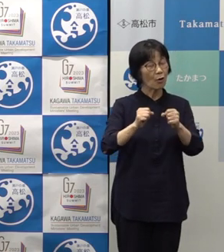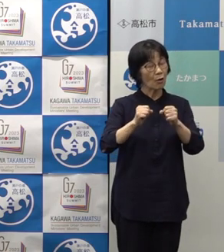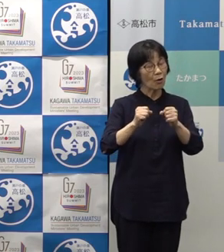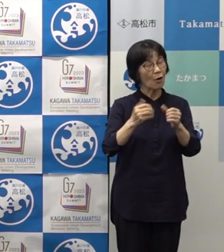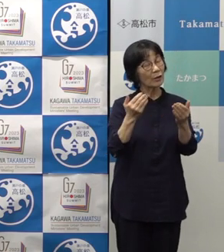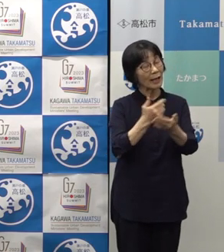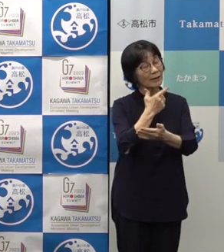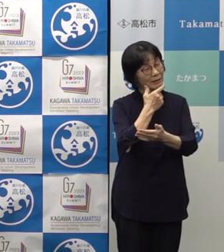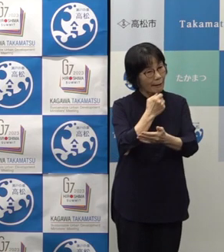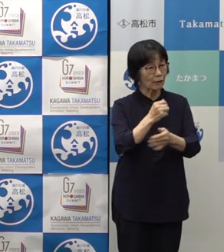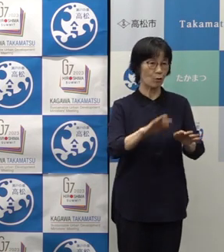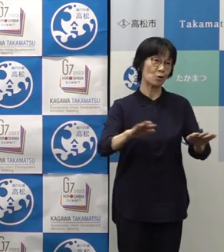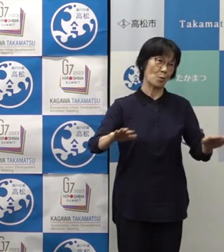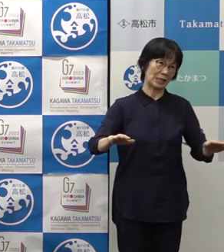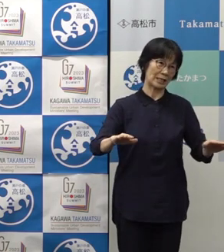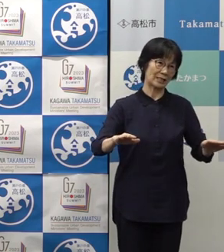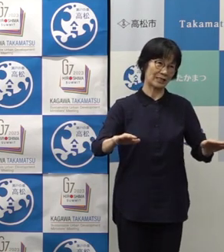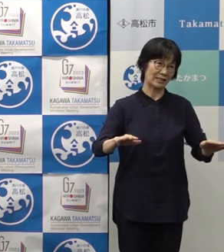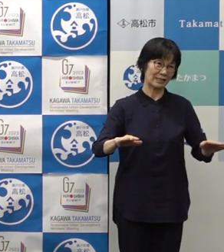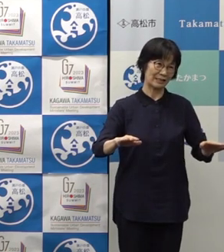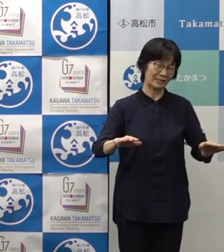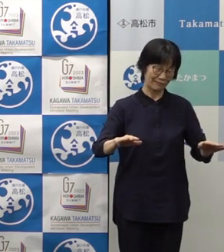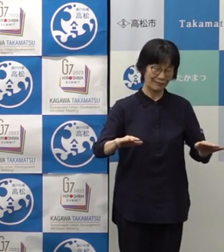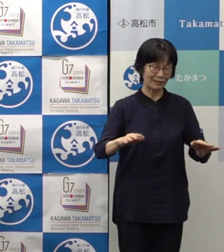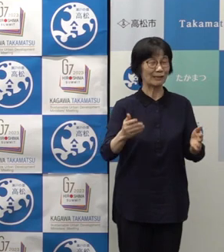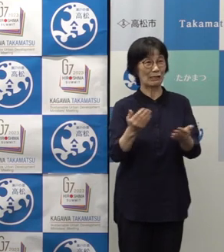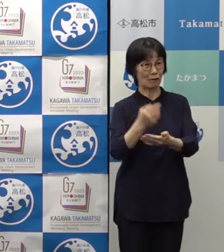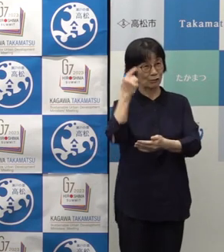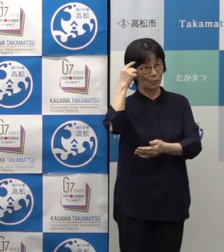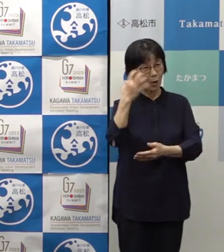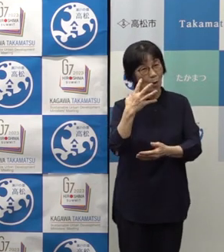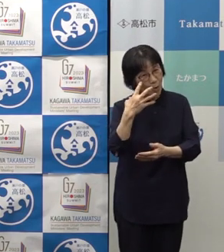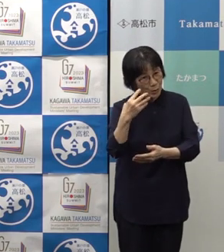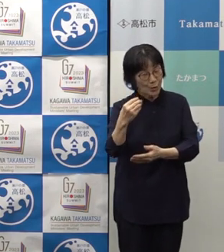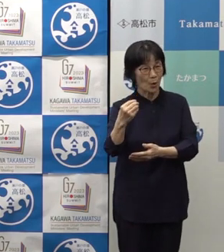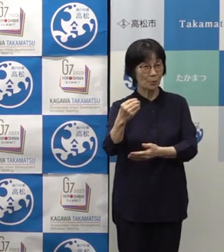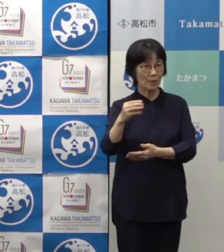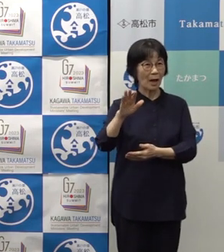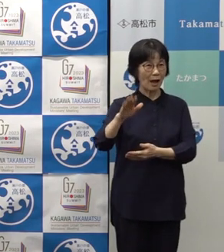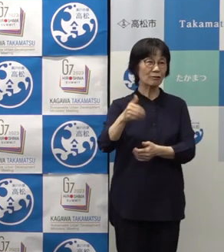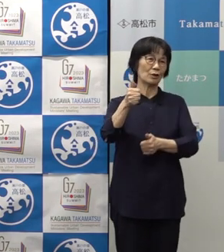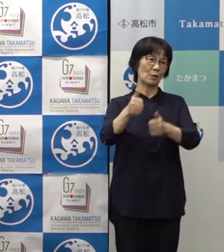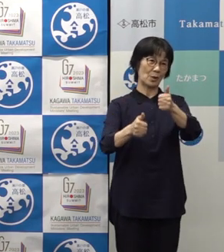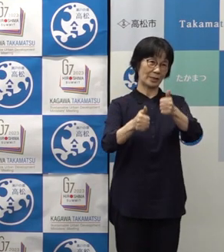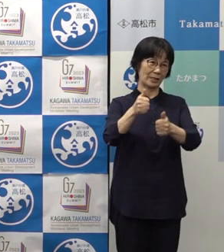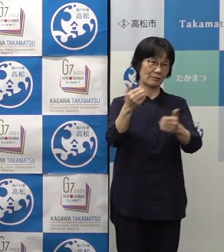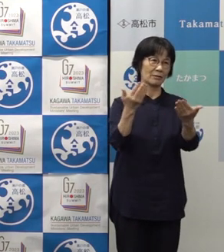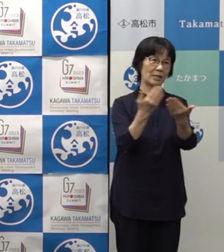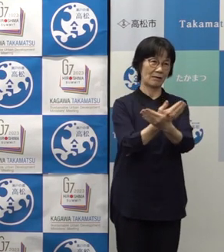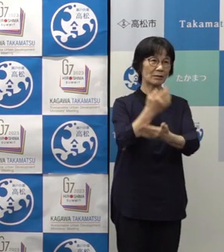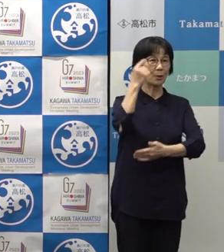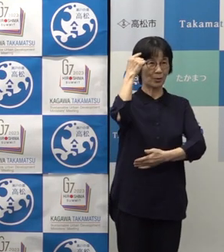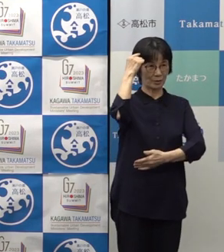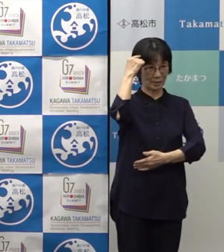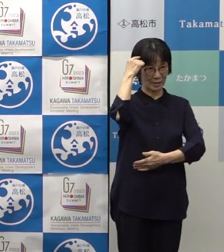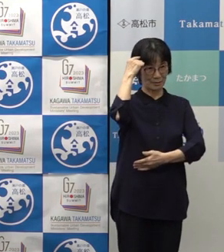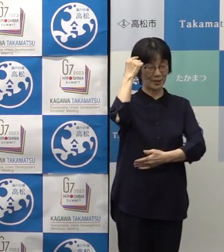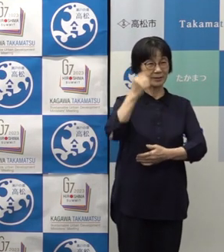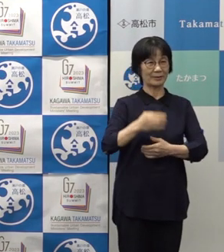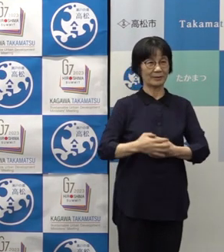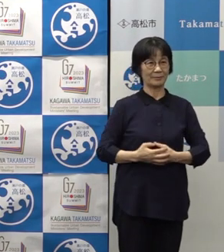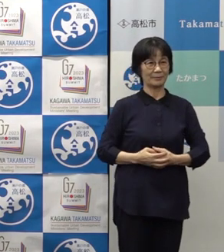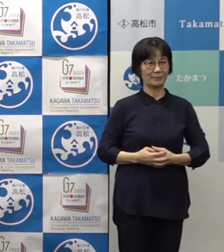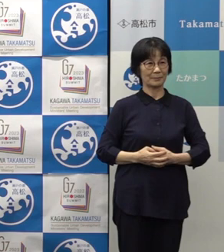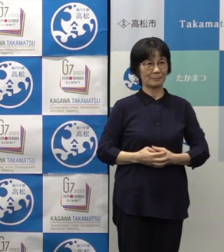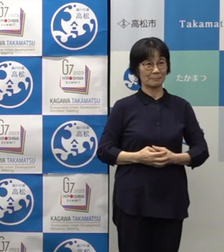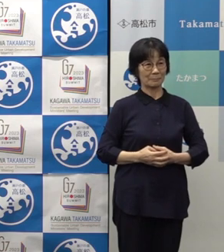考えられますので、まあ、そういう意味でいろんな興味を引くようなコンテストになると思っておりますので、まあ、そういうた